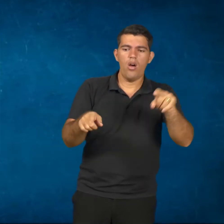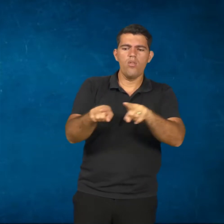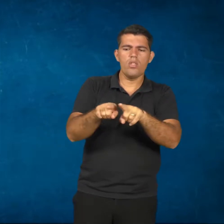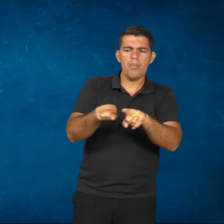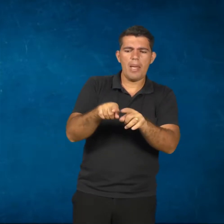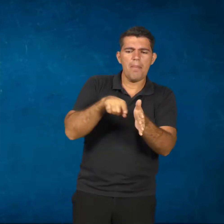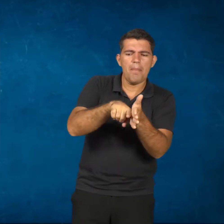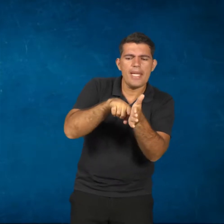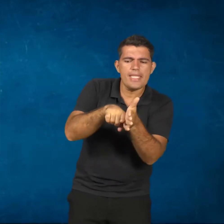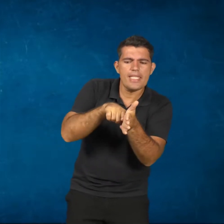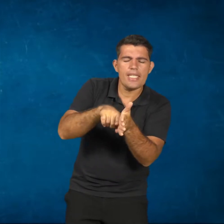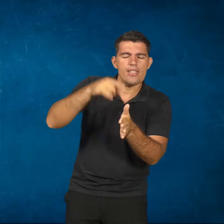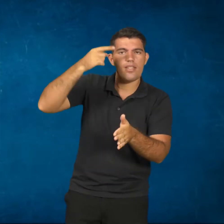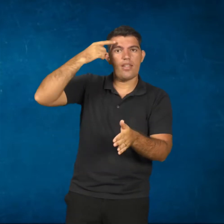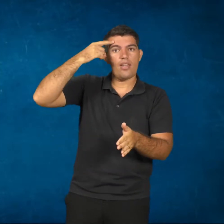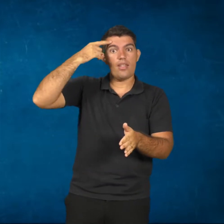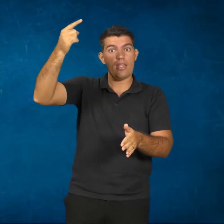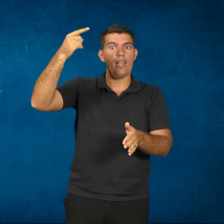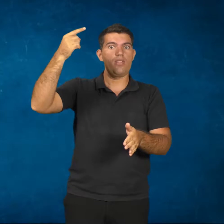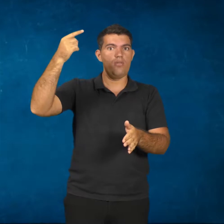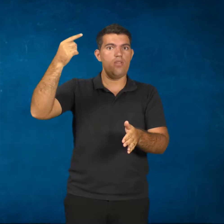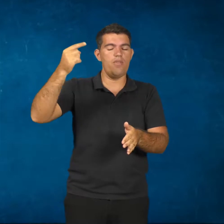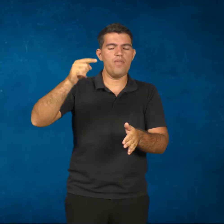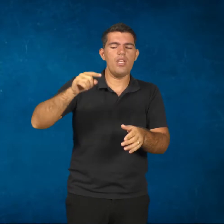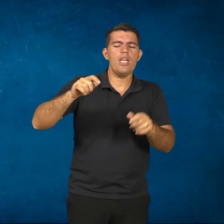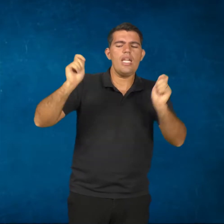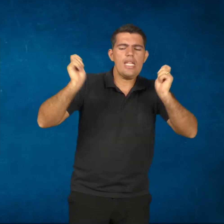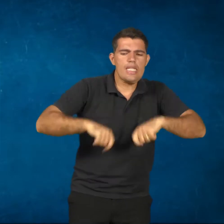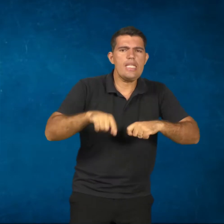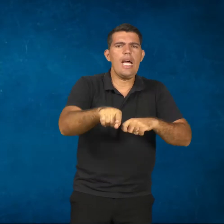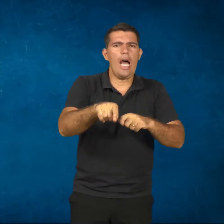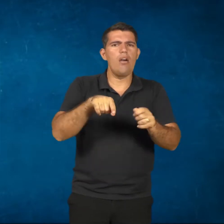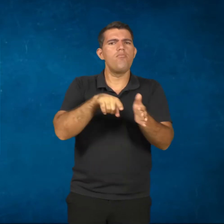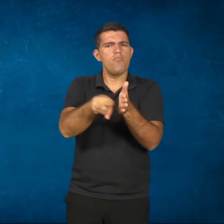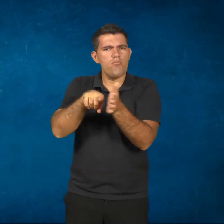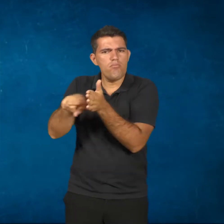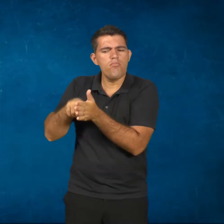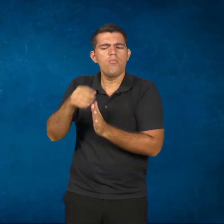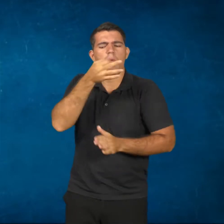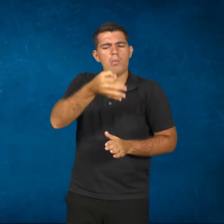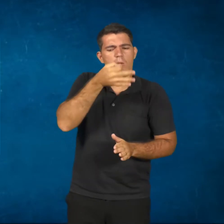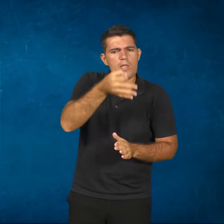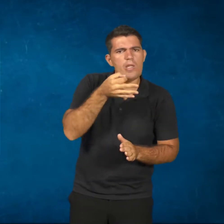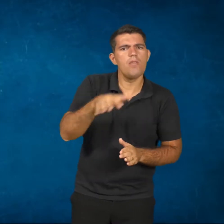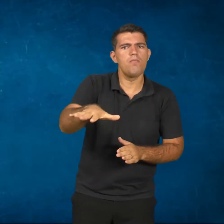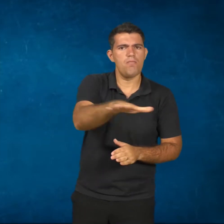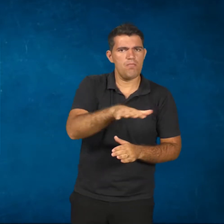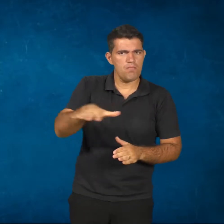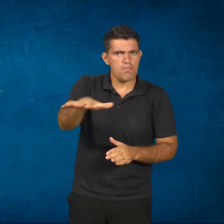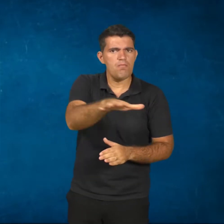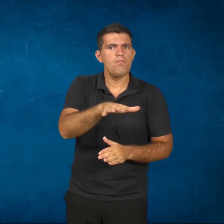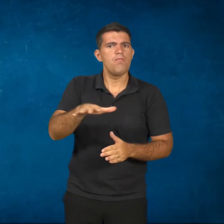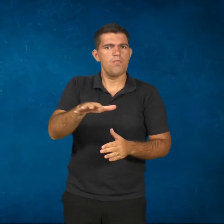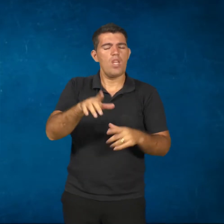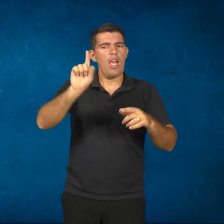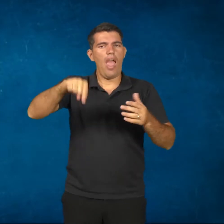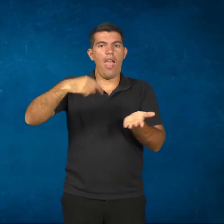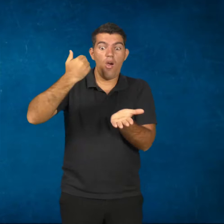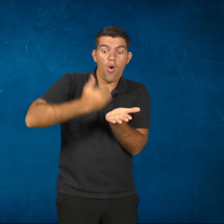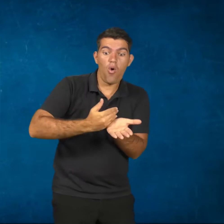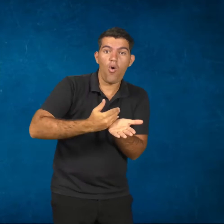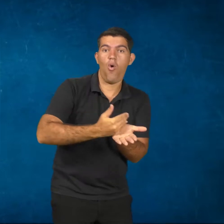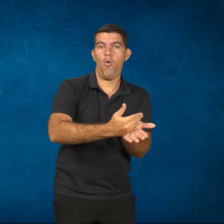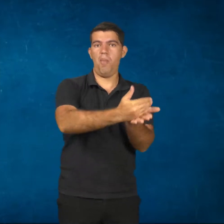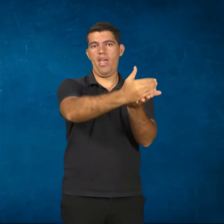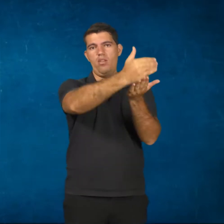intelectual, como um campo a ser problematizado, a ser questionado, né? Eu acho que esse é o ponto de partida,